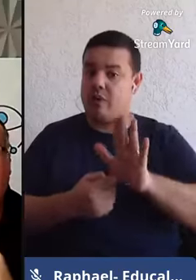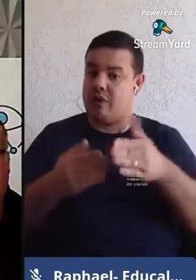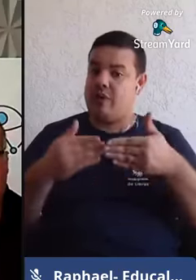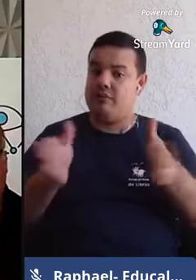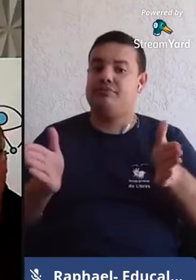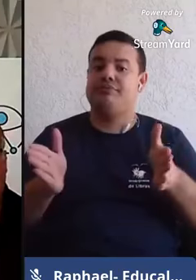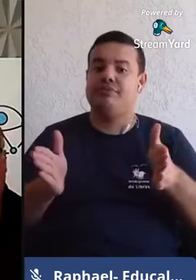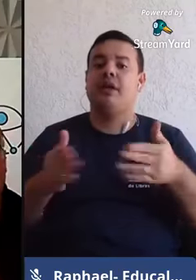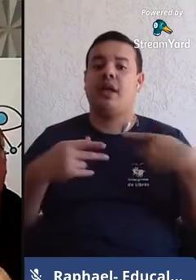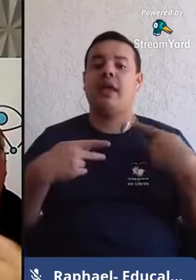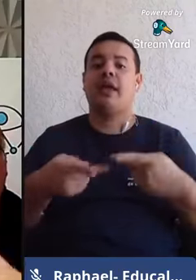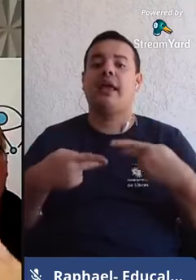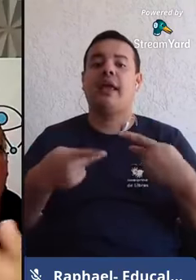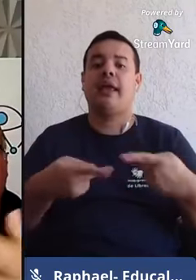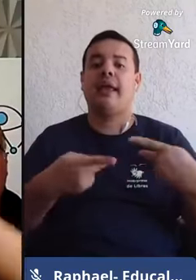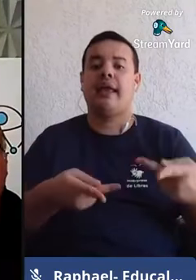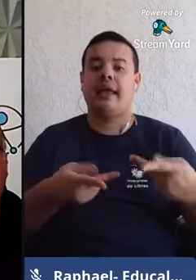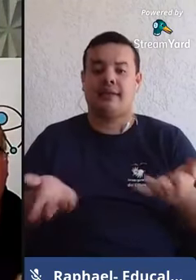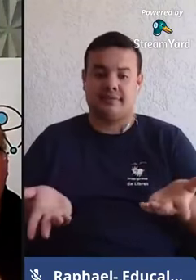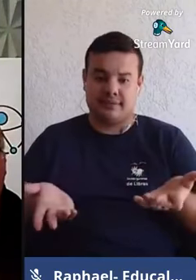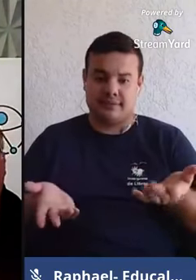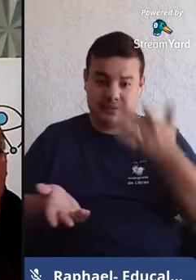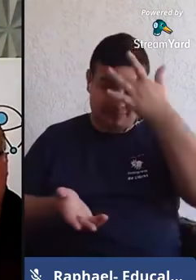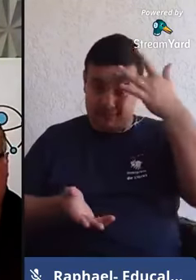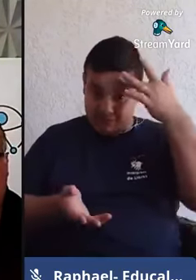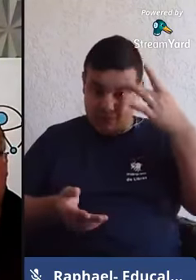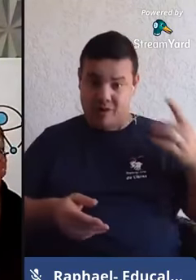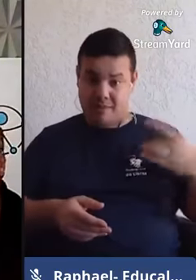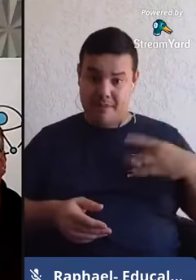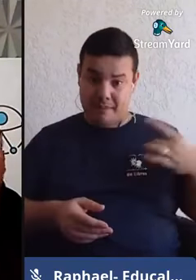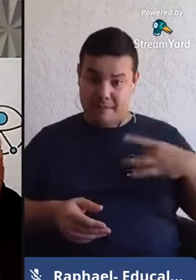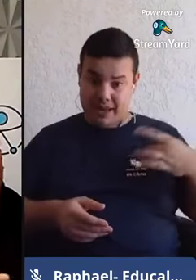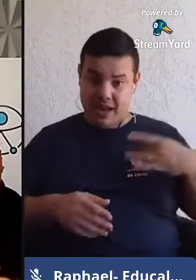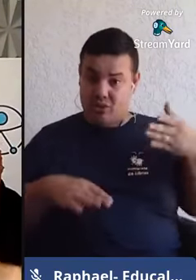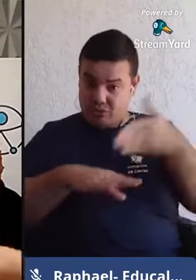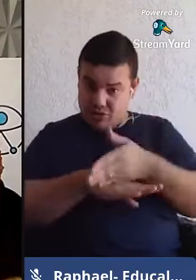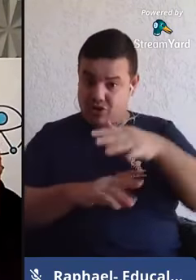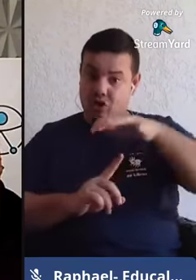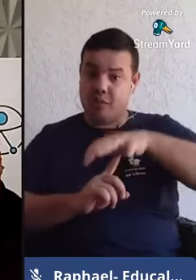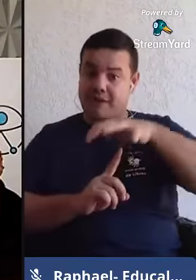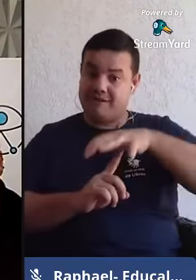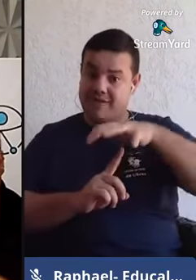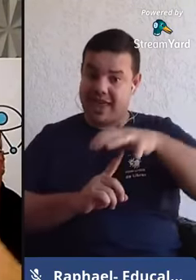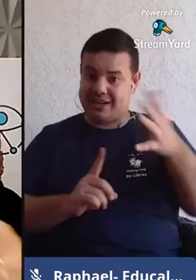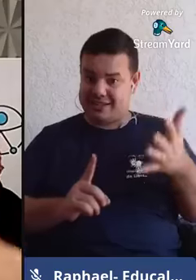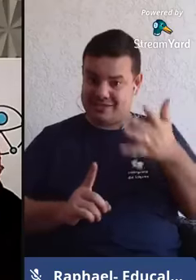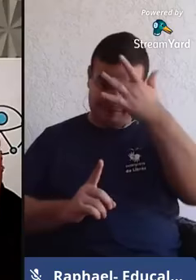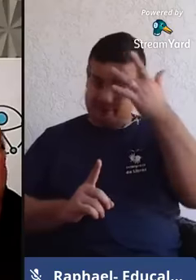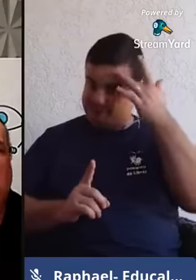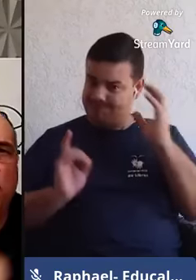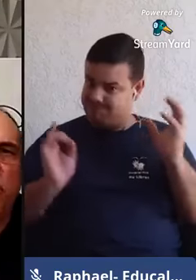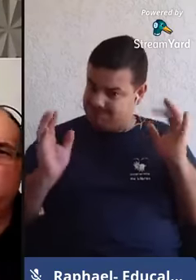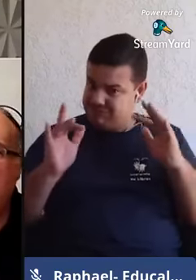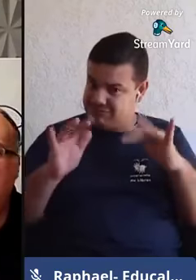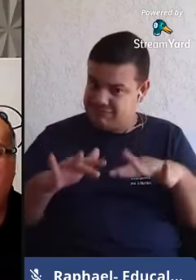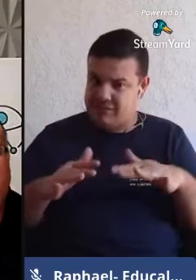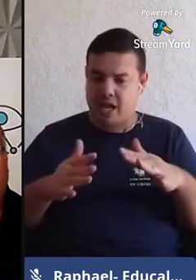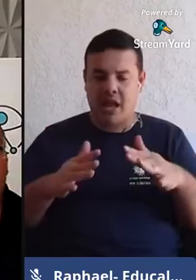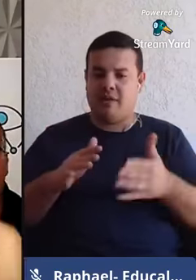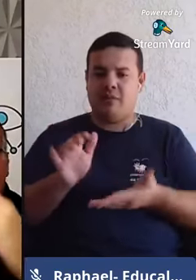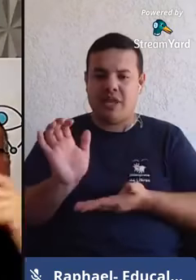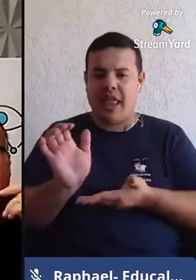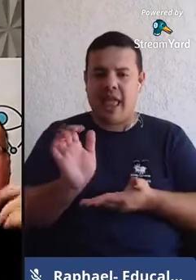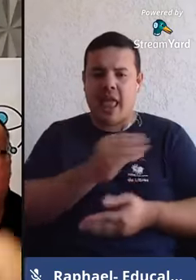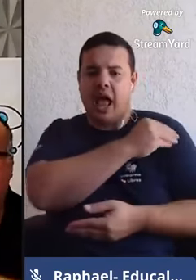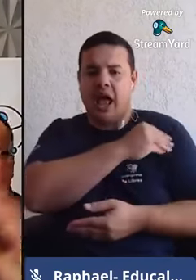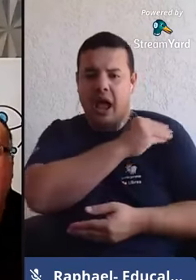quem visita? Será que o pessoal não vai ter medo de visitar uma feira? Mais que a gente tenha todas as condições, álcool gel espalhado pela